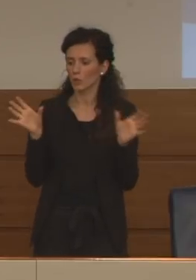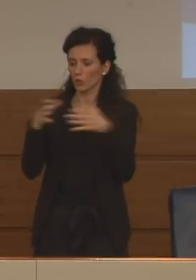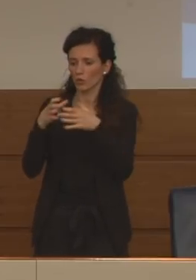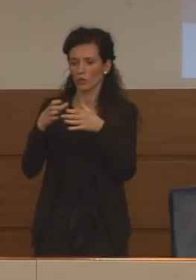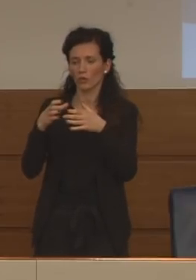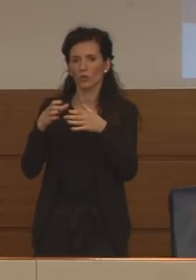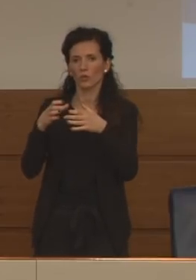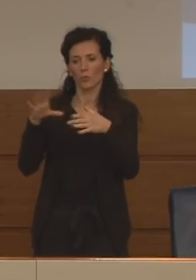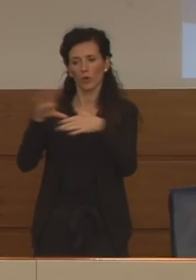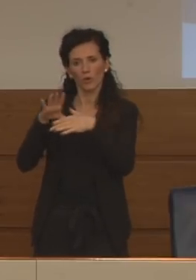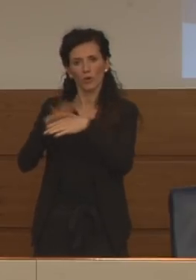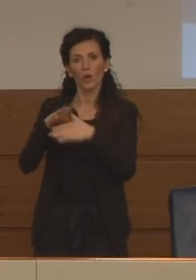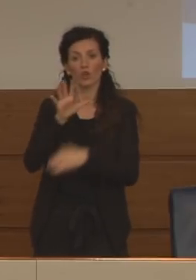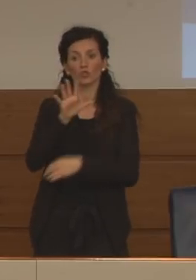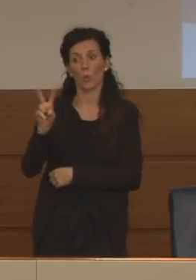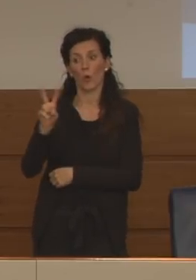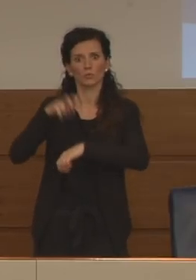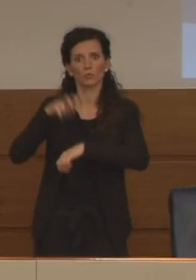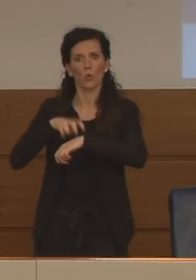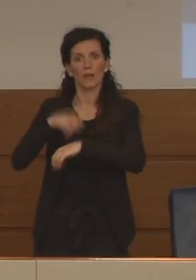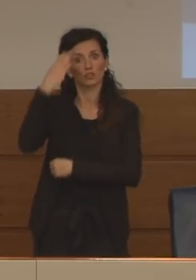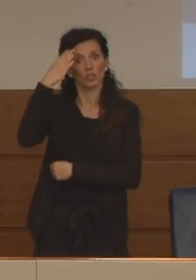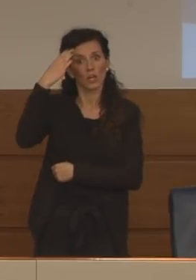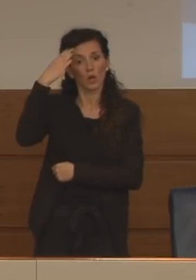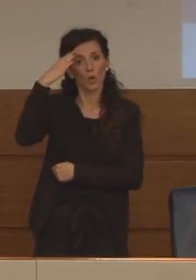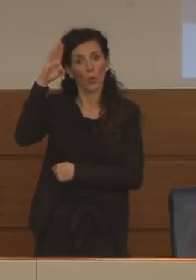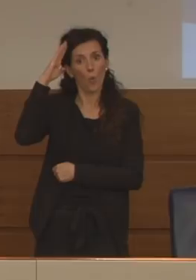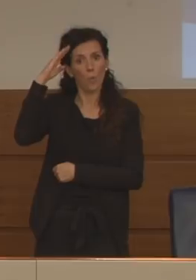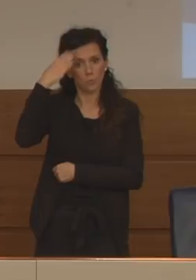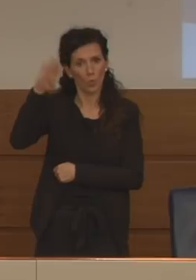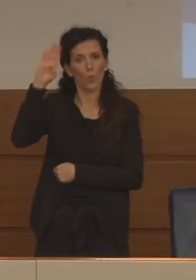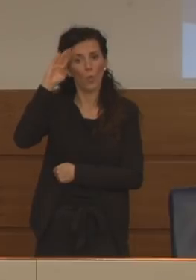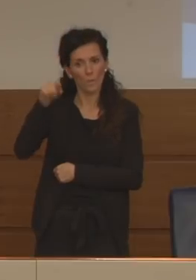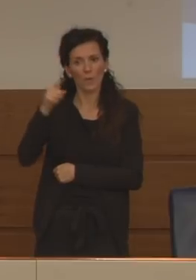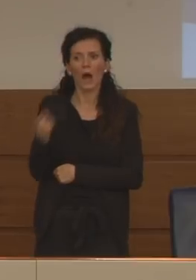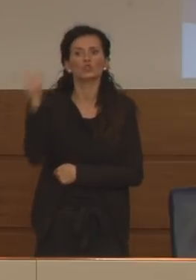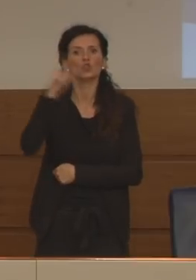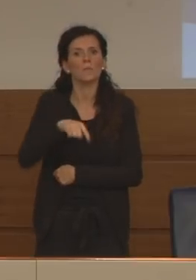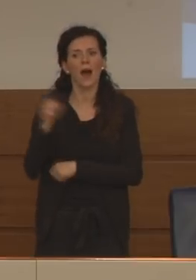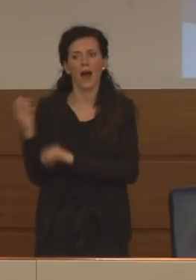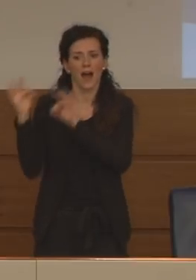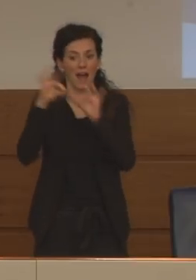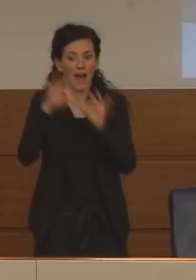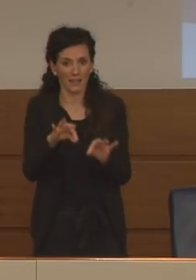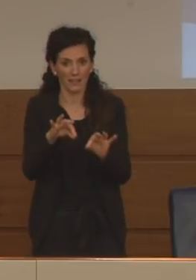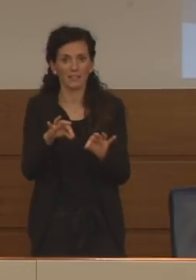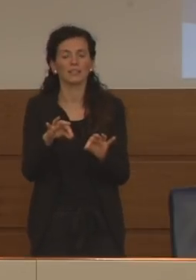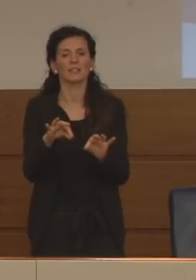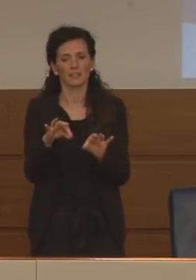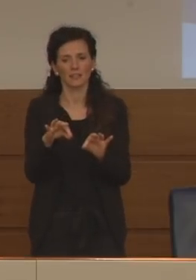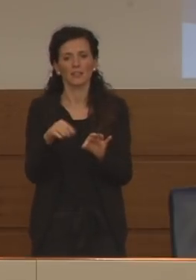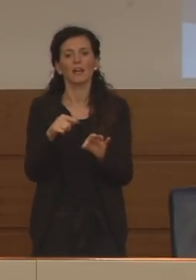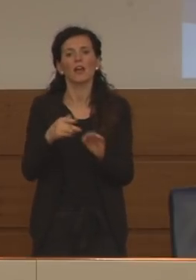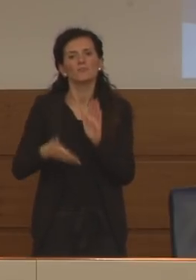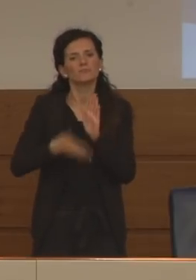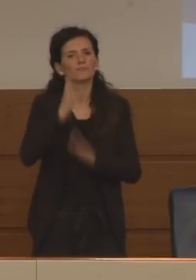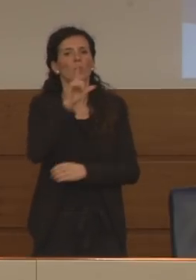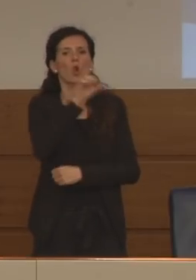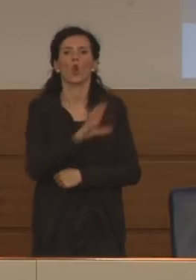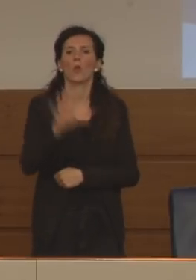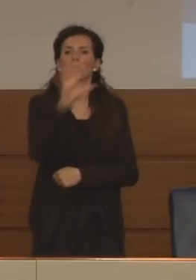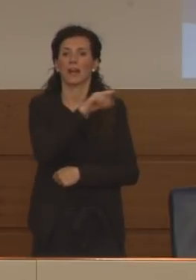52 medici cubani che arriveranno domani e partiranno per la lombardia